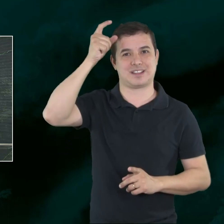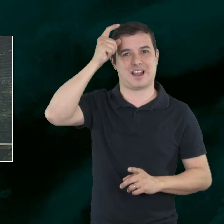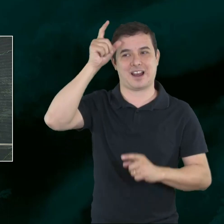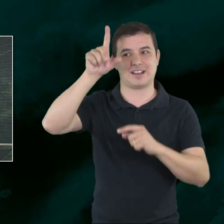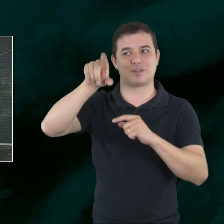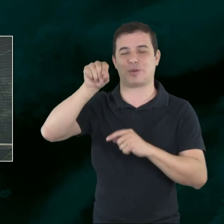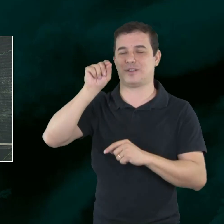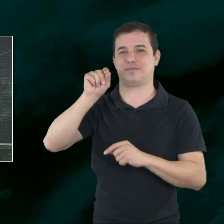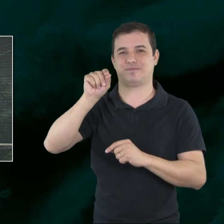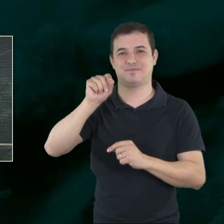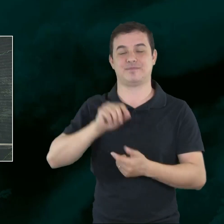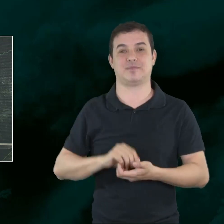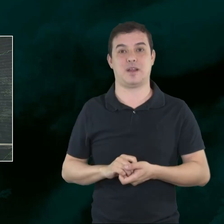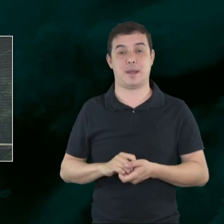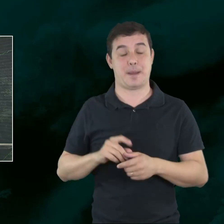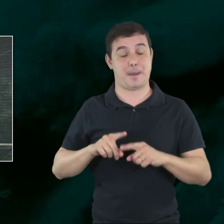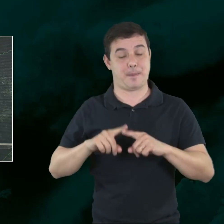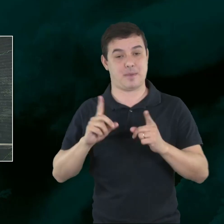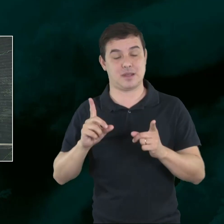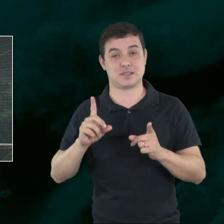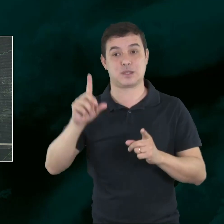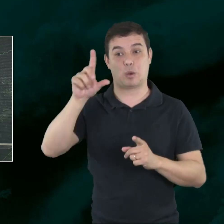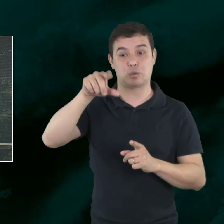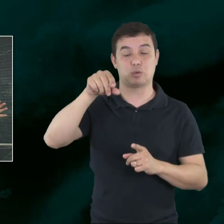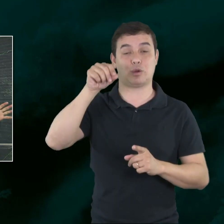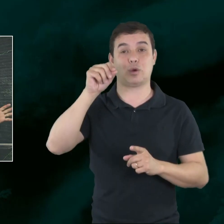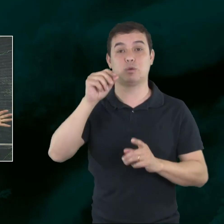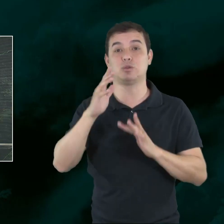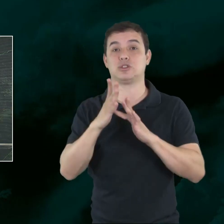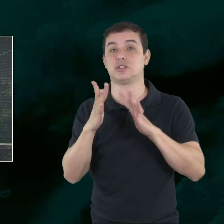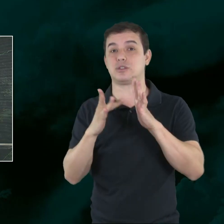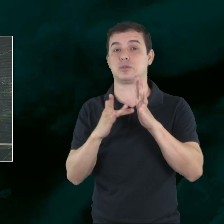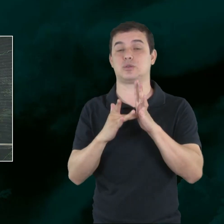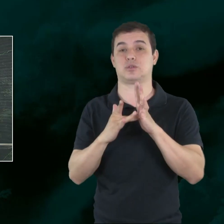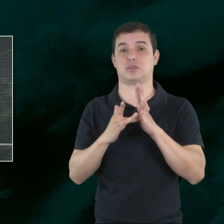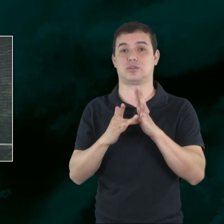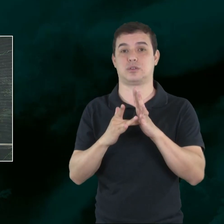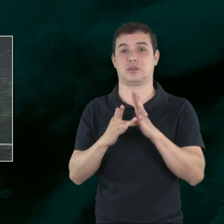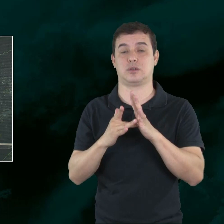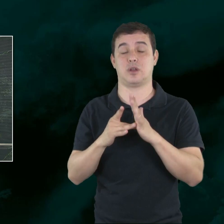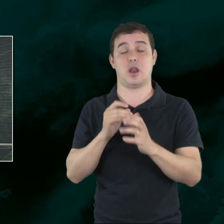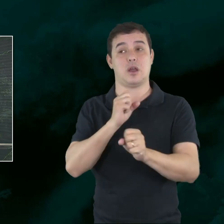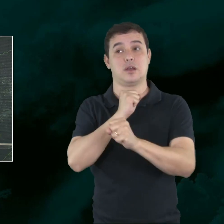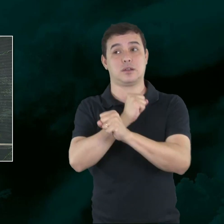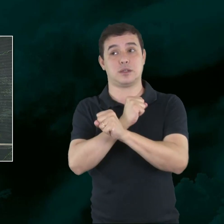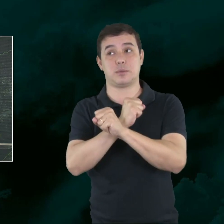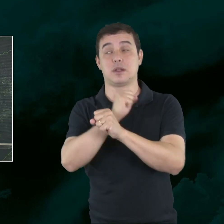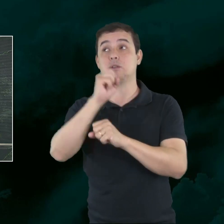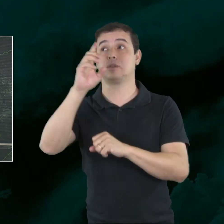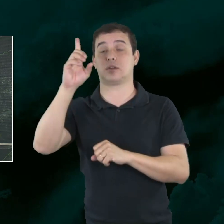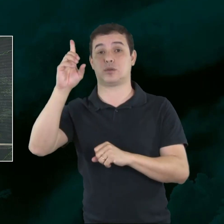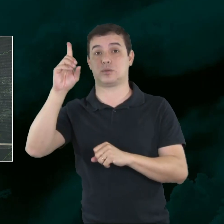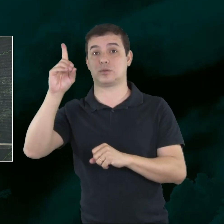próprio filho, e espera hoje até que todos os seus inimigos sejam vencidos e